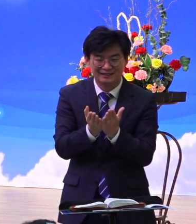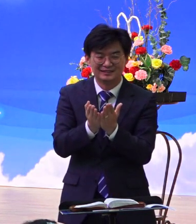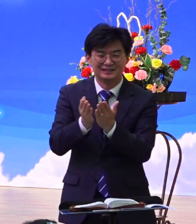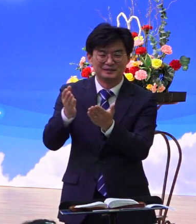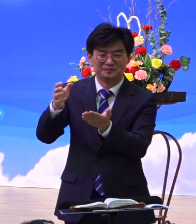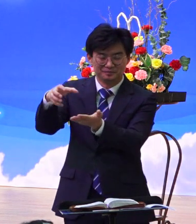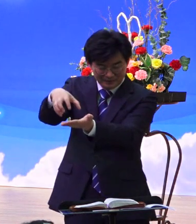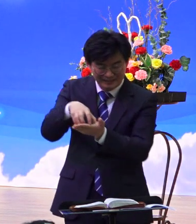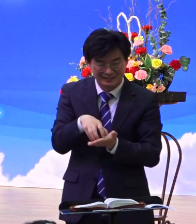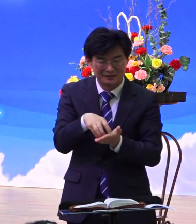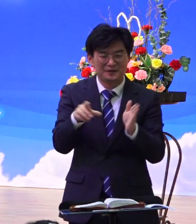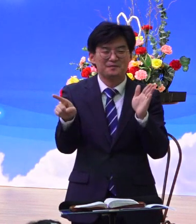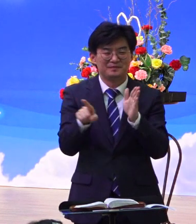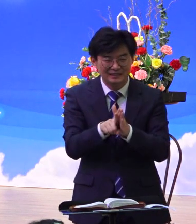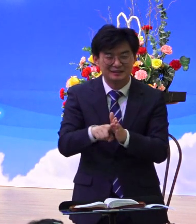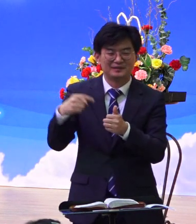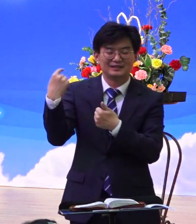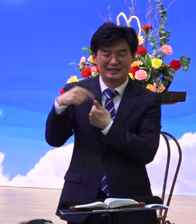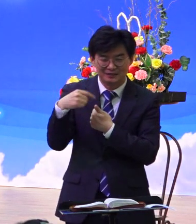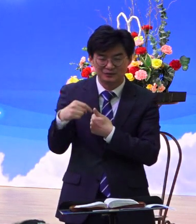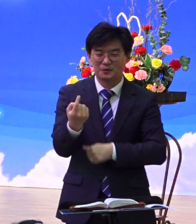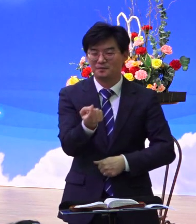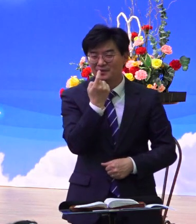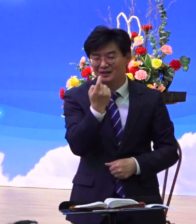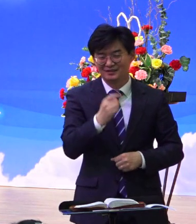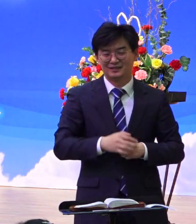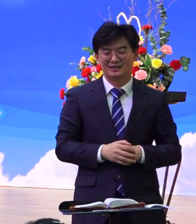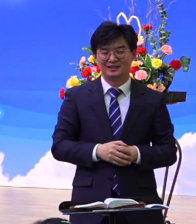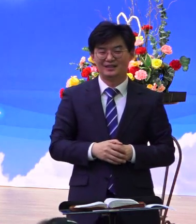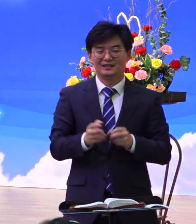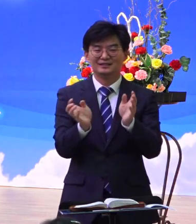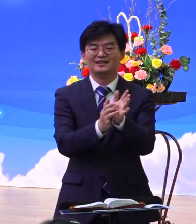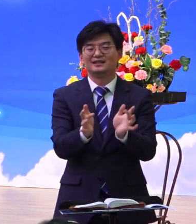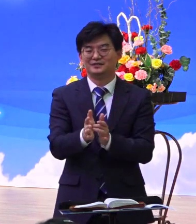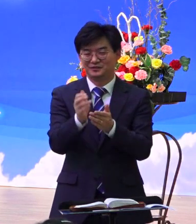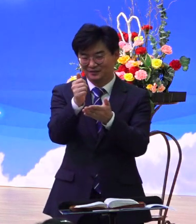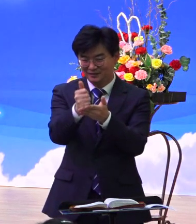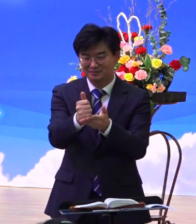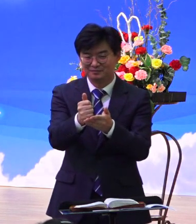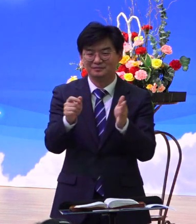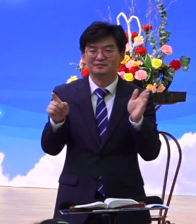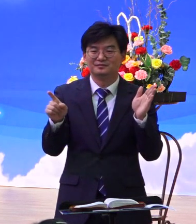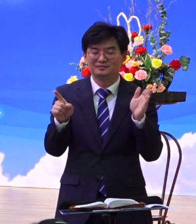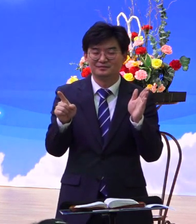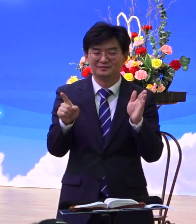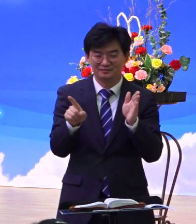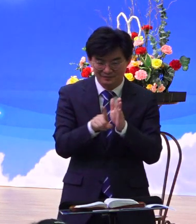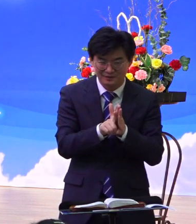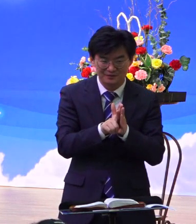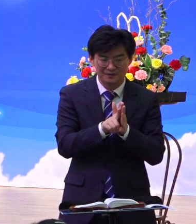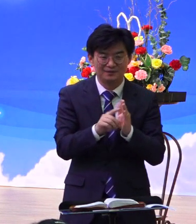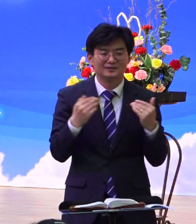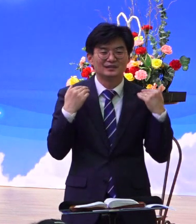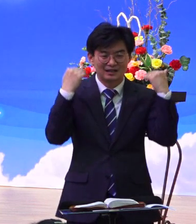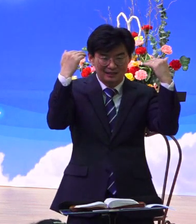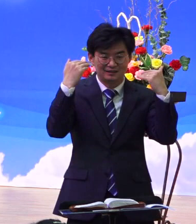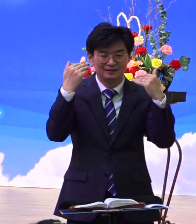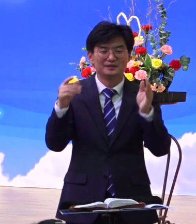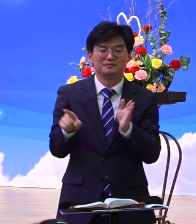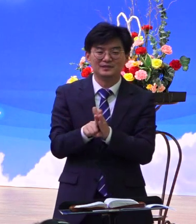눈물로 기도하고 나를 위해서 그렇게 예수님 붙들고 애쓰던 모습 나는 기억해, 나는 그것을 받았어